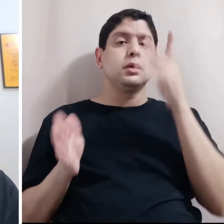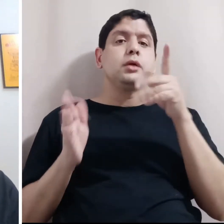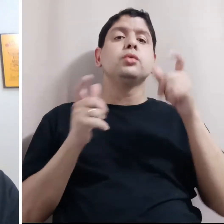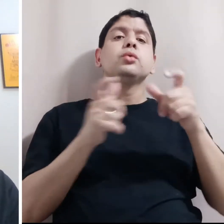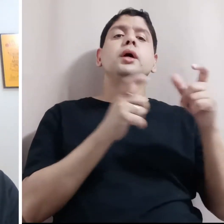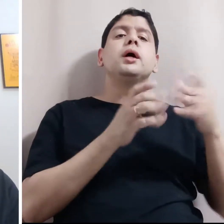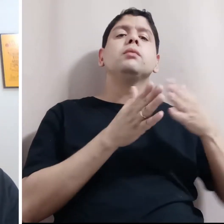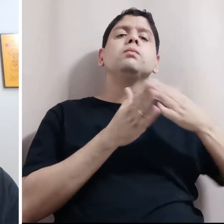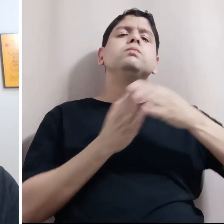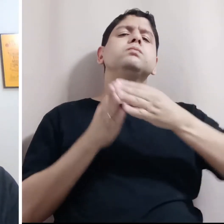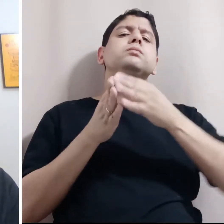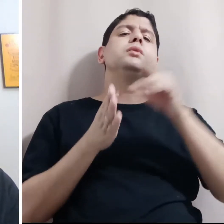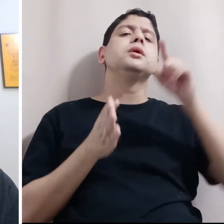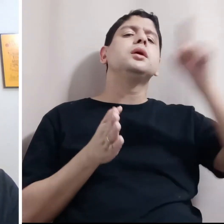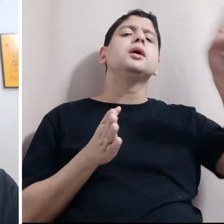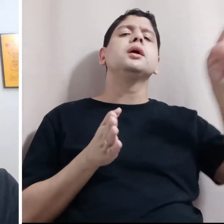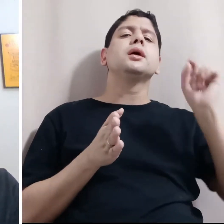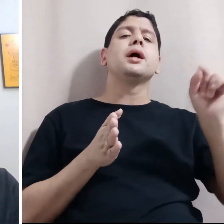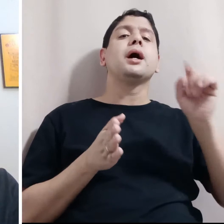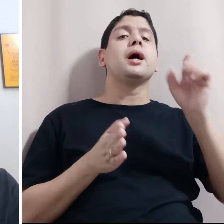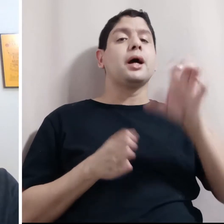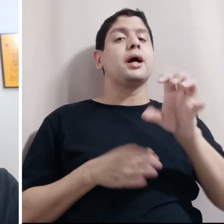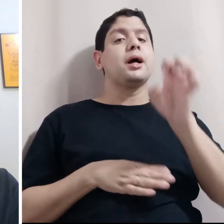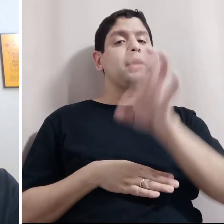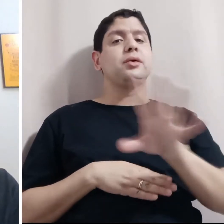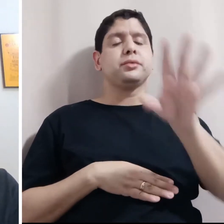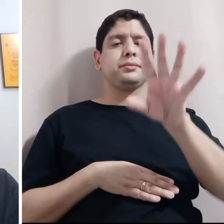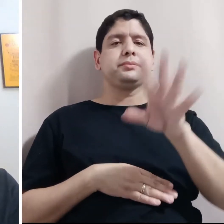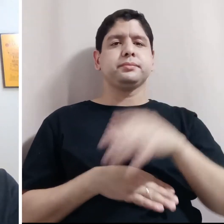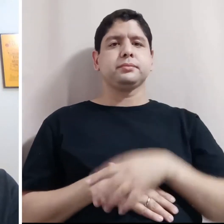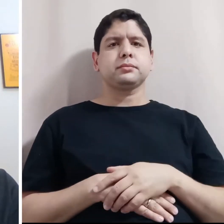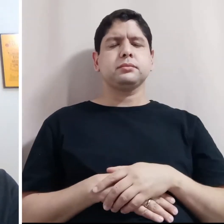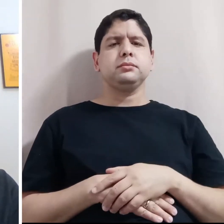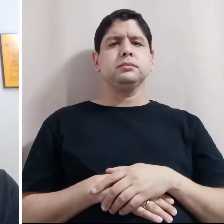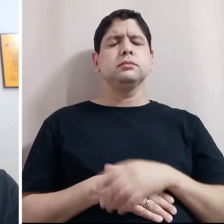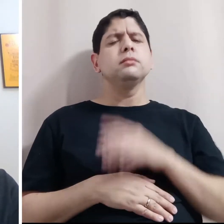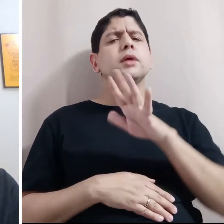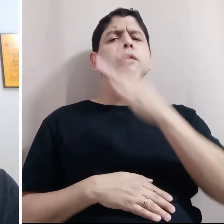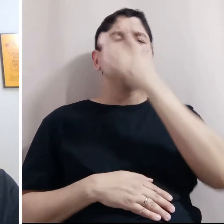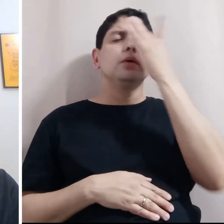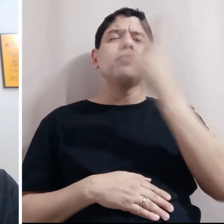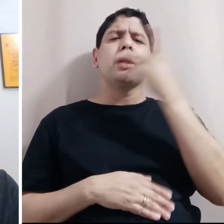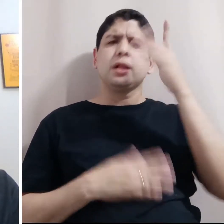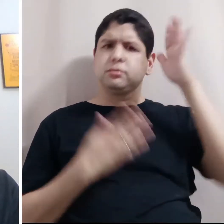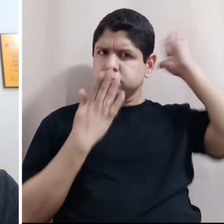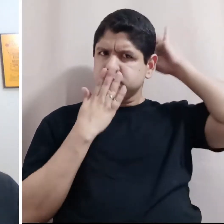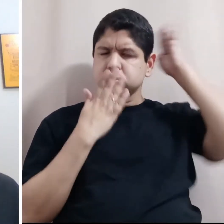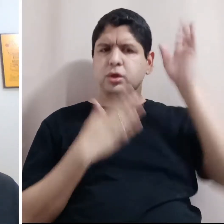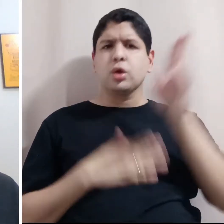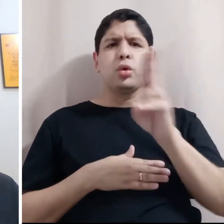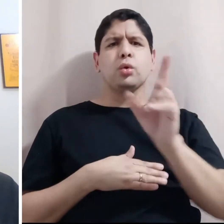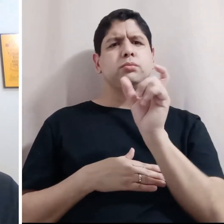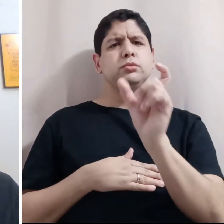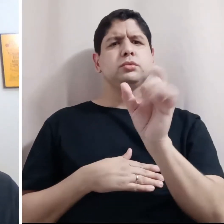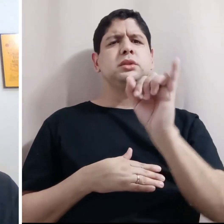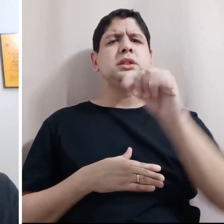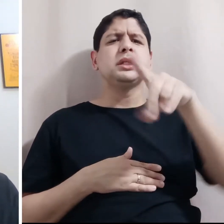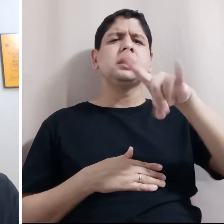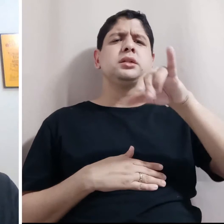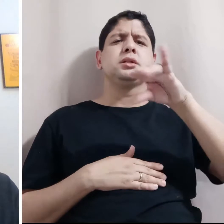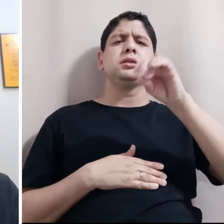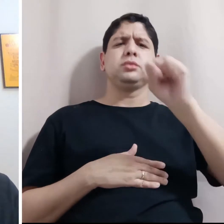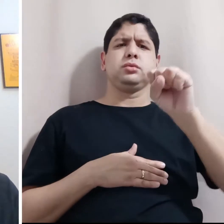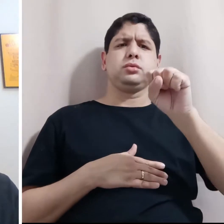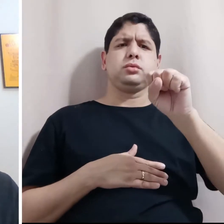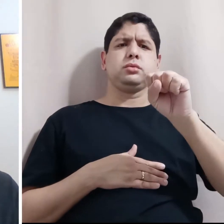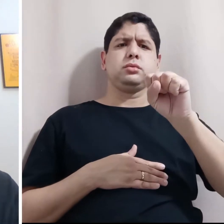dos europeus. O próprio nome que a gente dá a eles, né, de índios, e acaba chamando todos eles